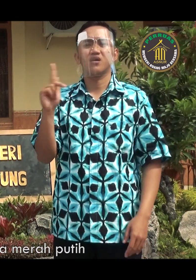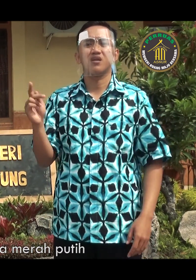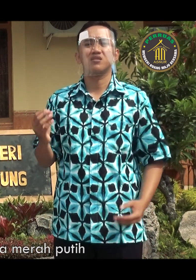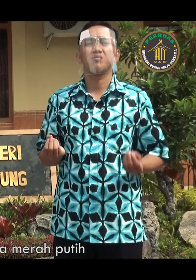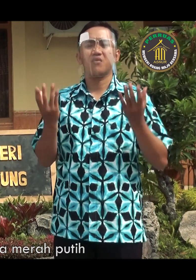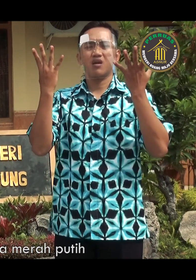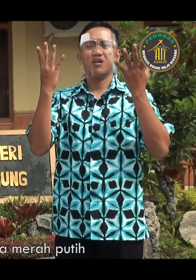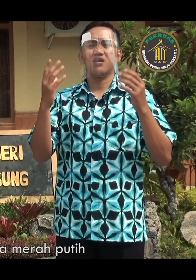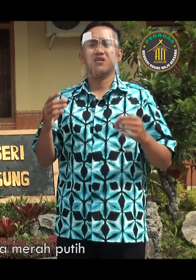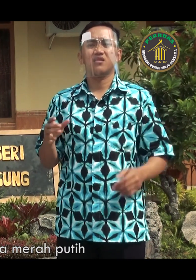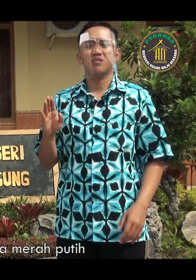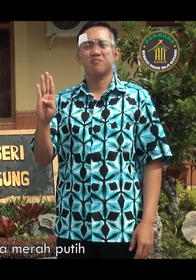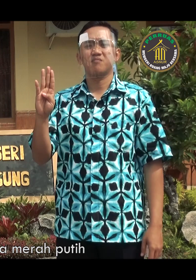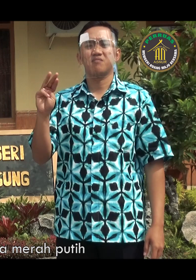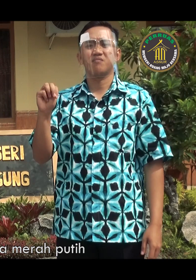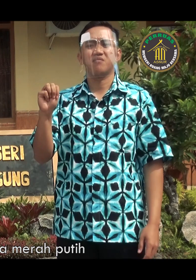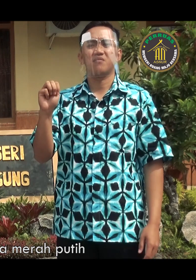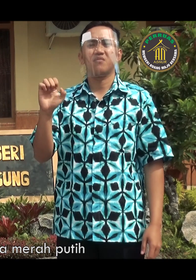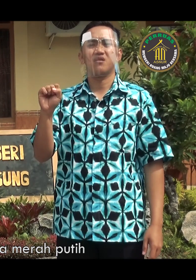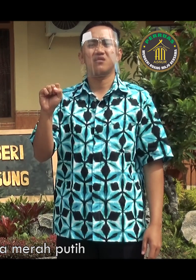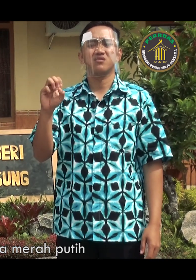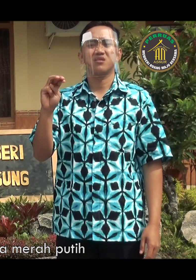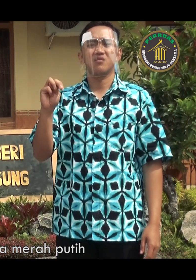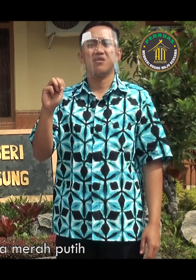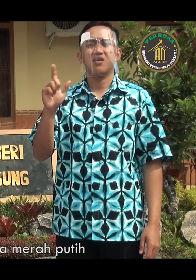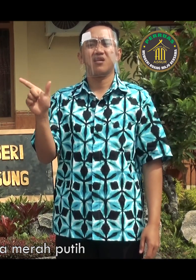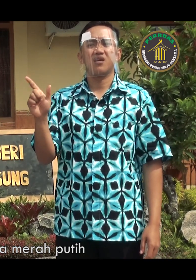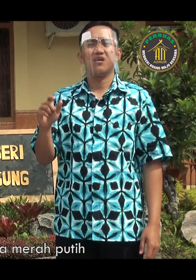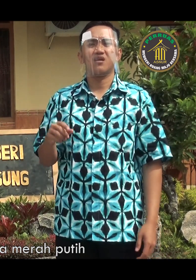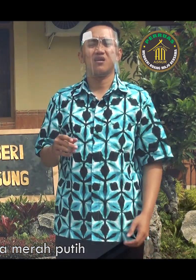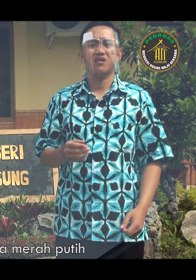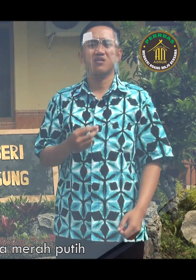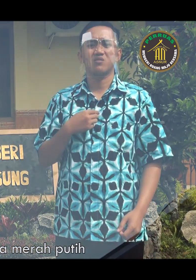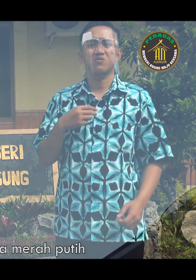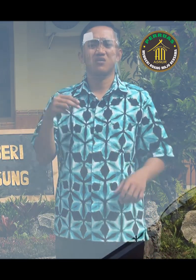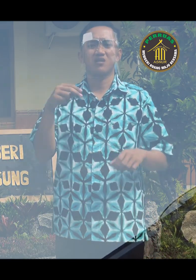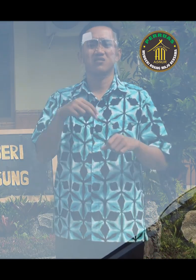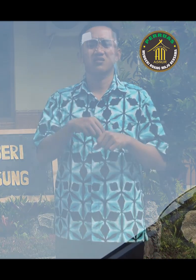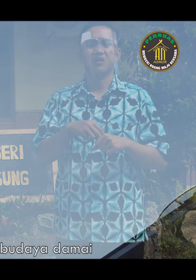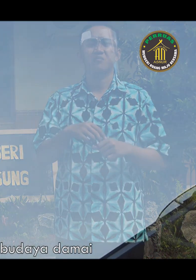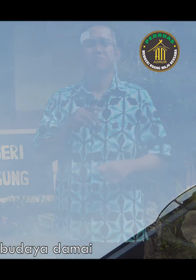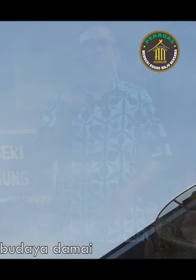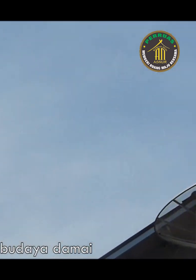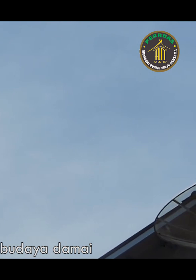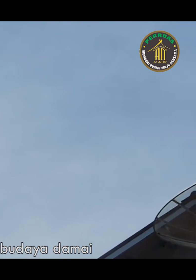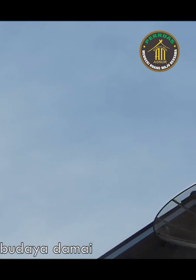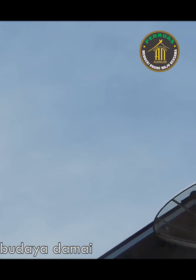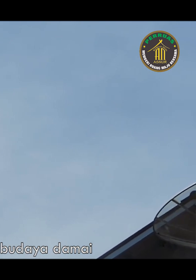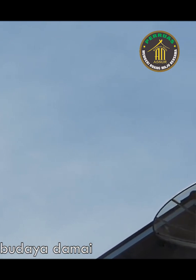ku tancapkan harapan pada merah putih.